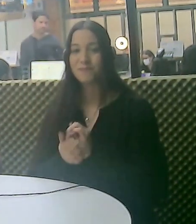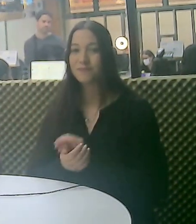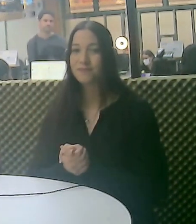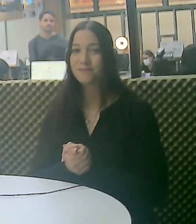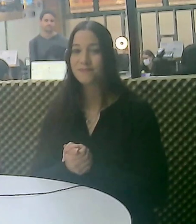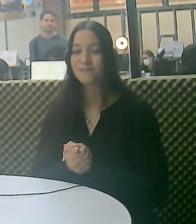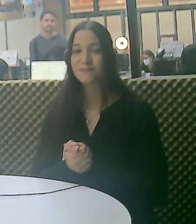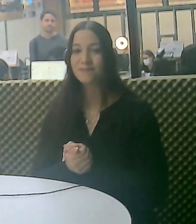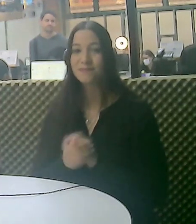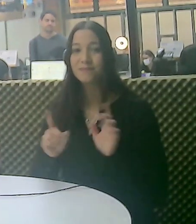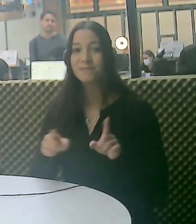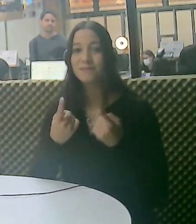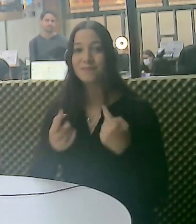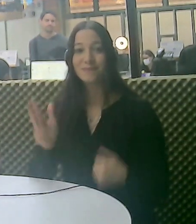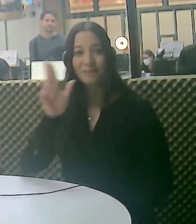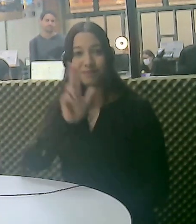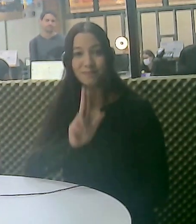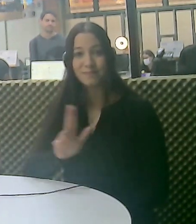gente!